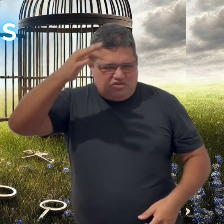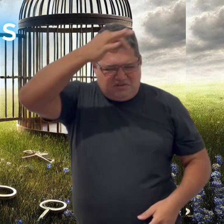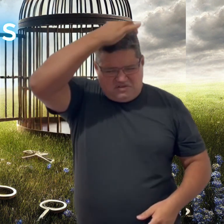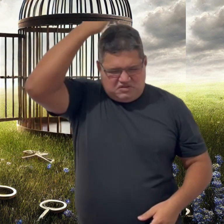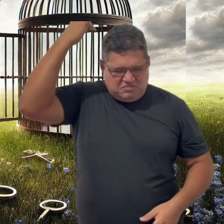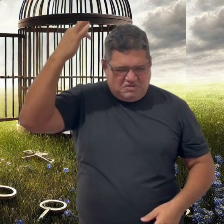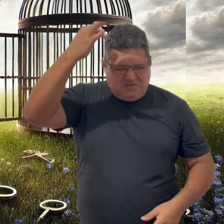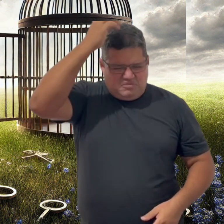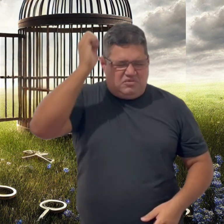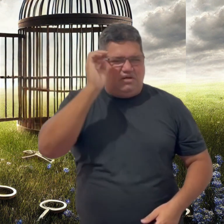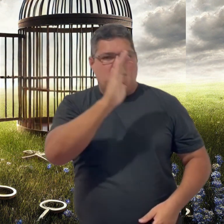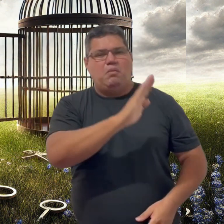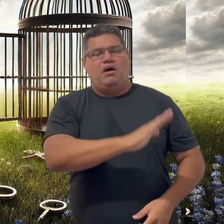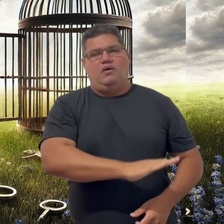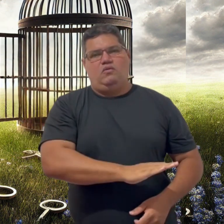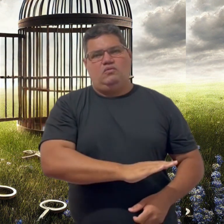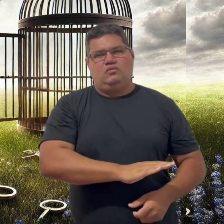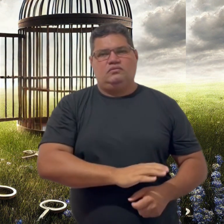espirituais malignas.